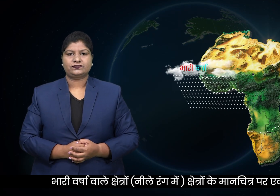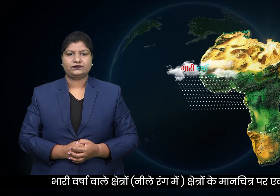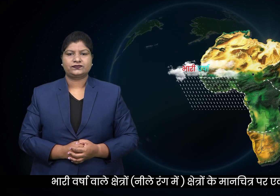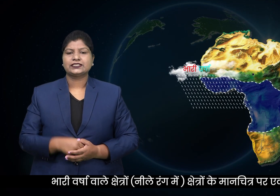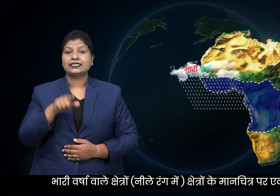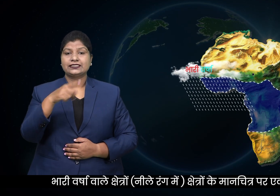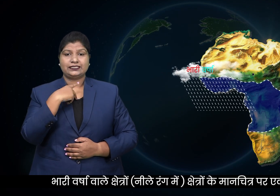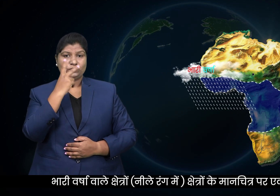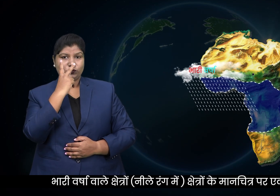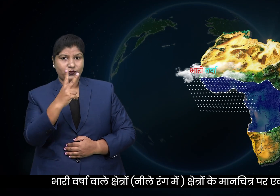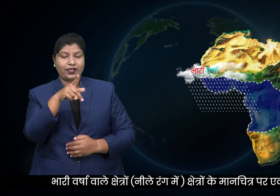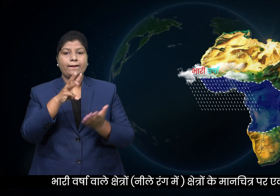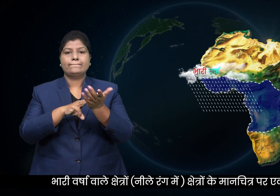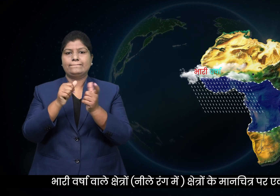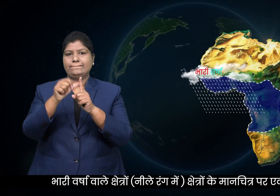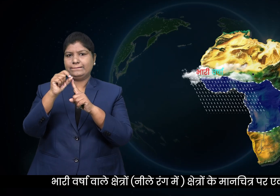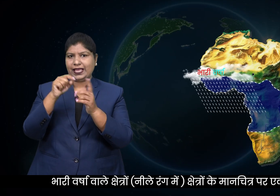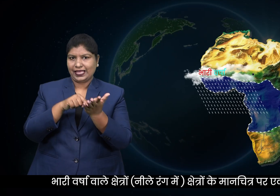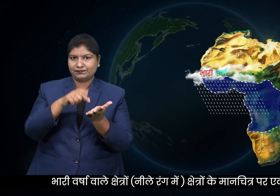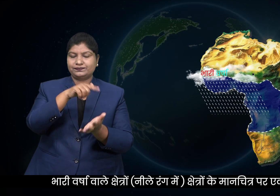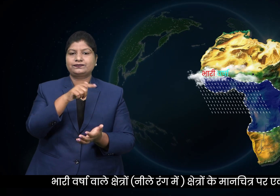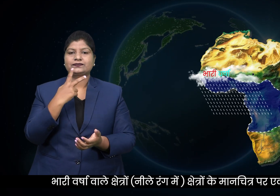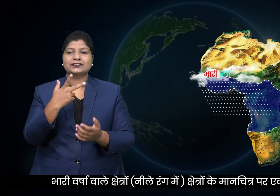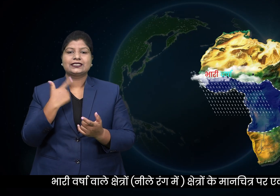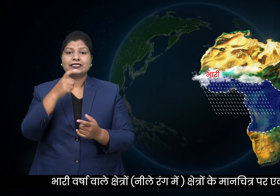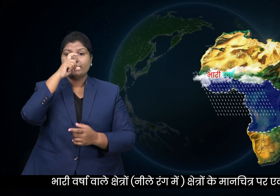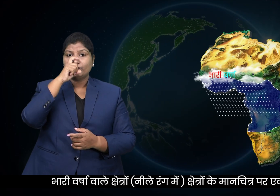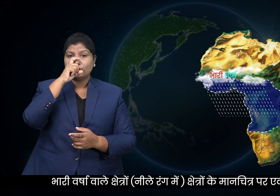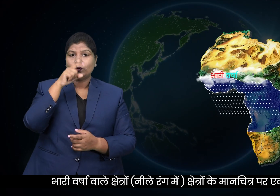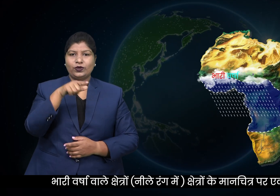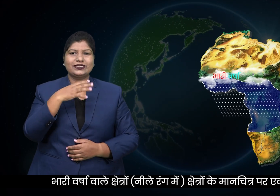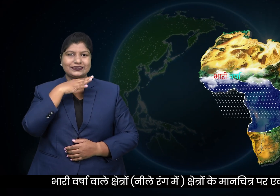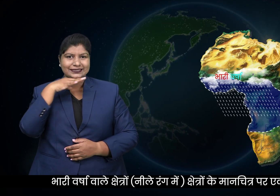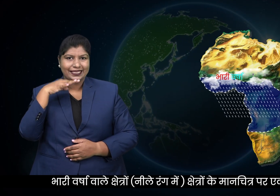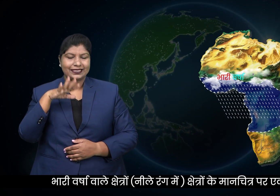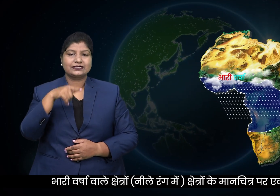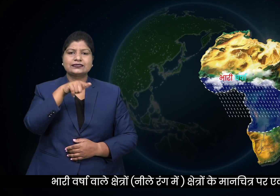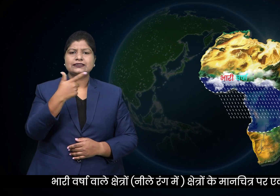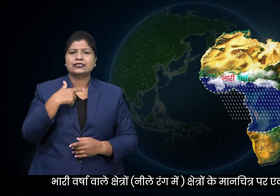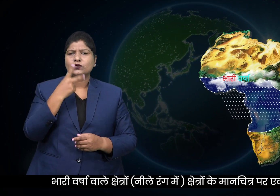भारी वर्षा वाले क्षेत्रों के मानचित्र पर एक नज़र डालें।